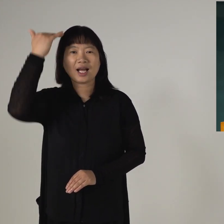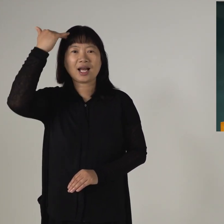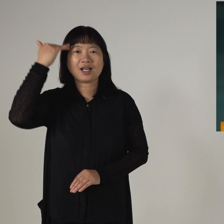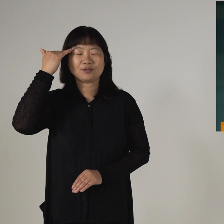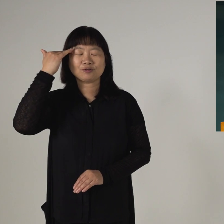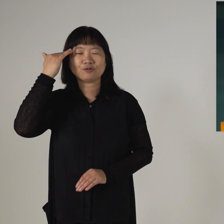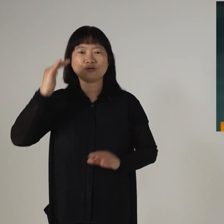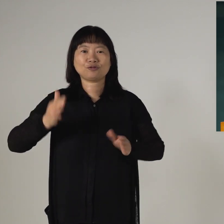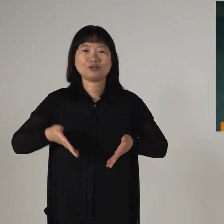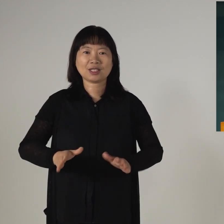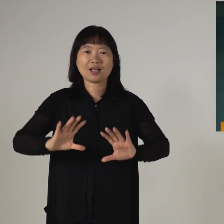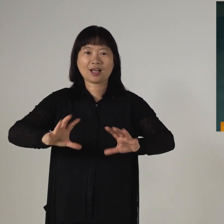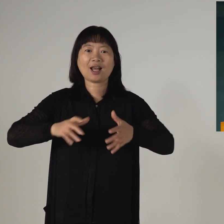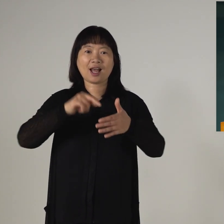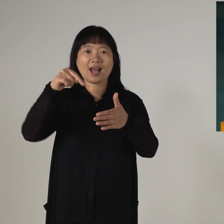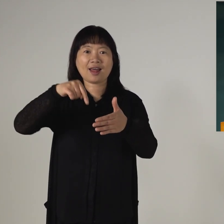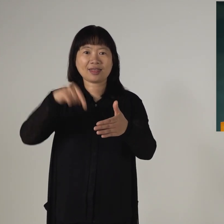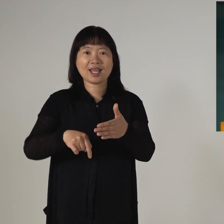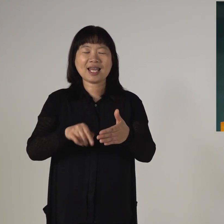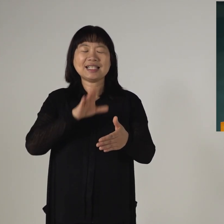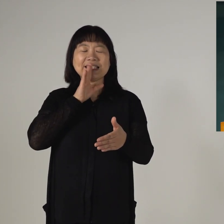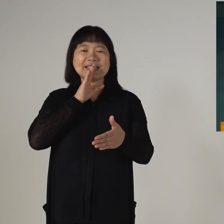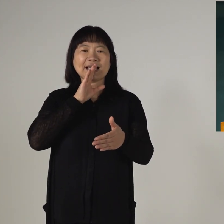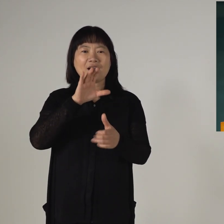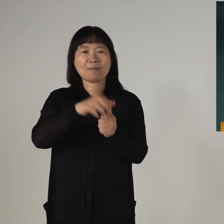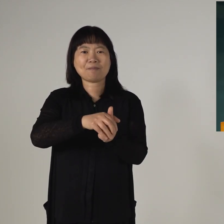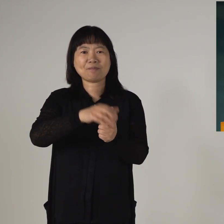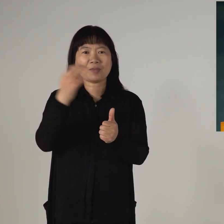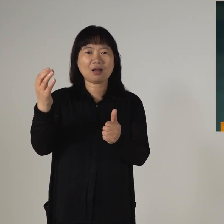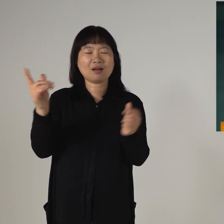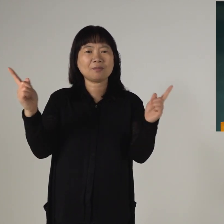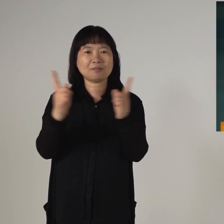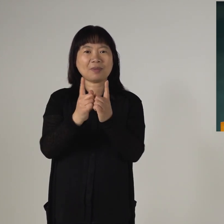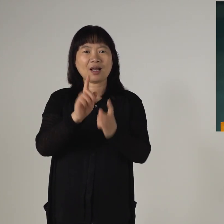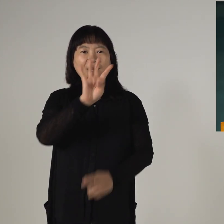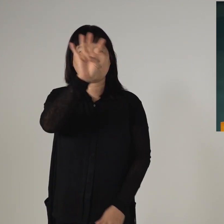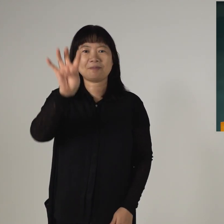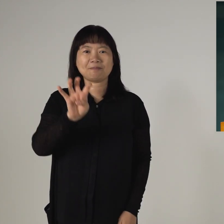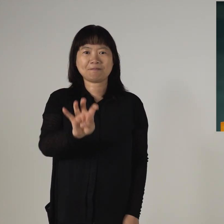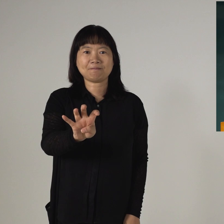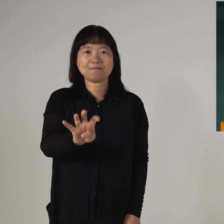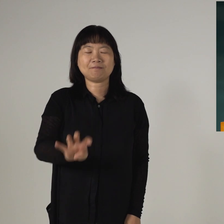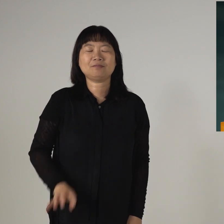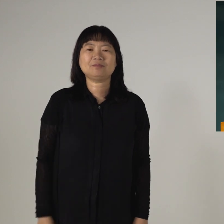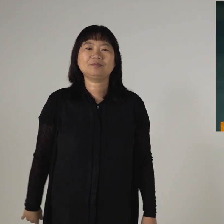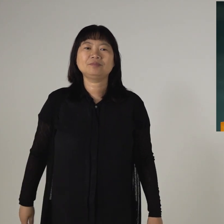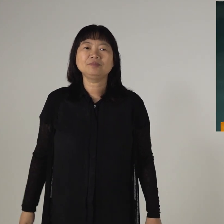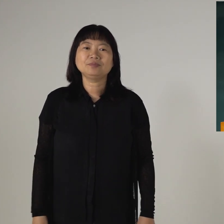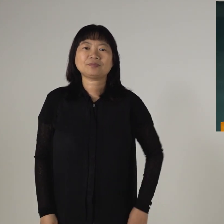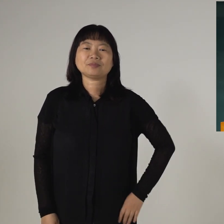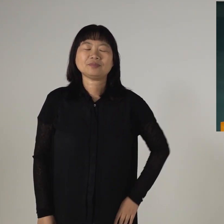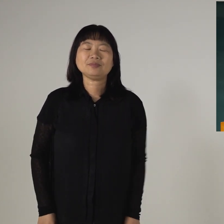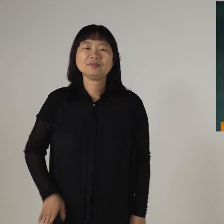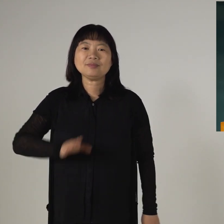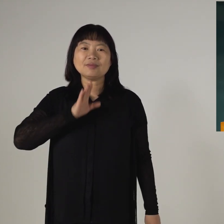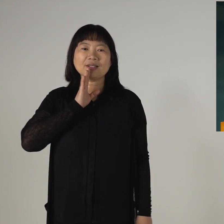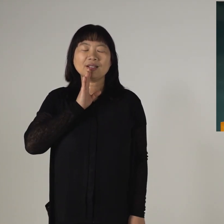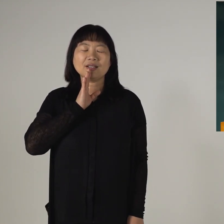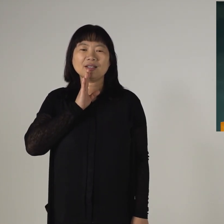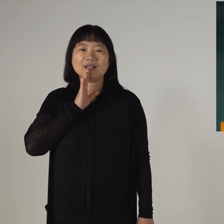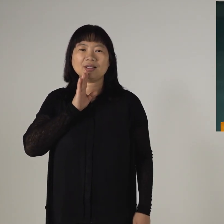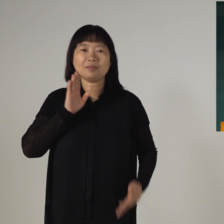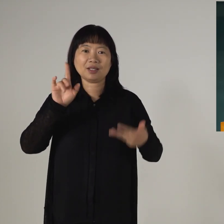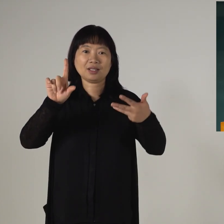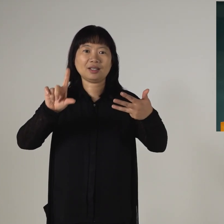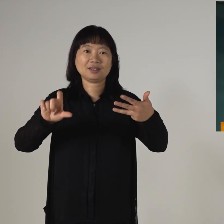대한민국 조국에 진정한 광복은 온 것인가? 라는 질문이 들어요. 정말 광복이